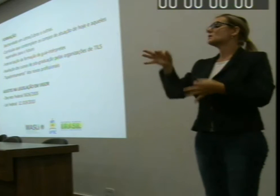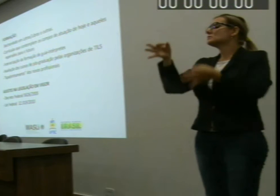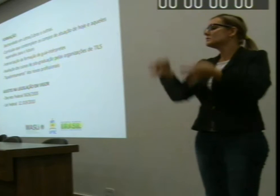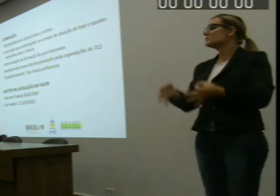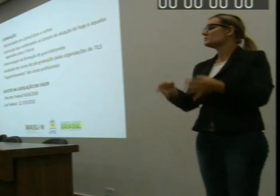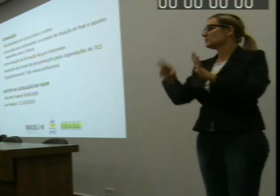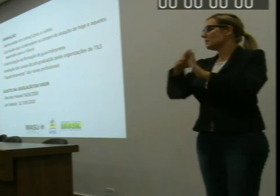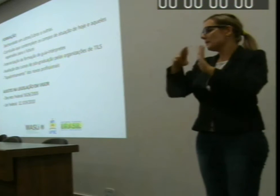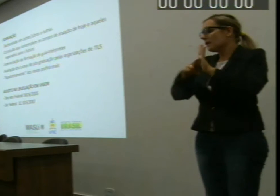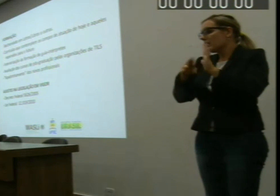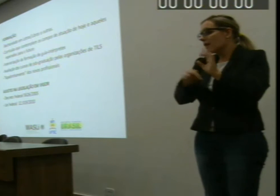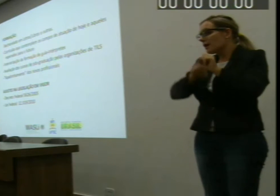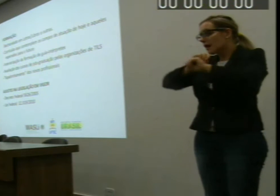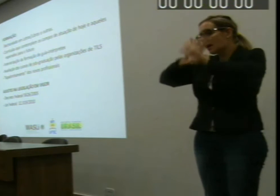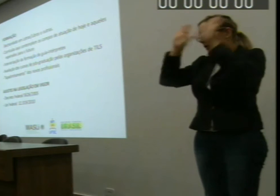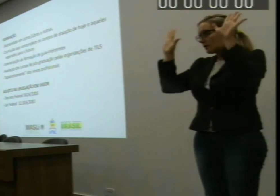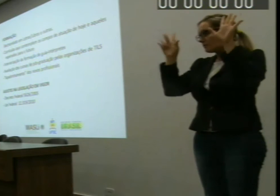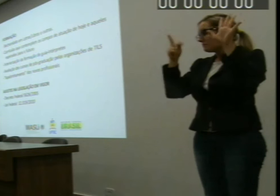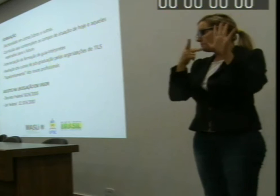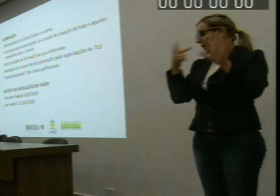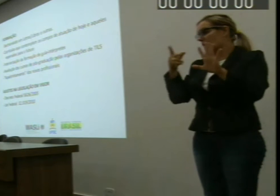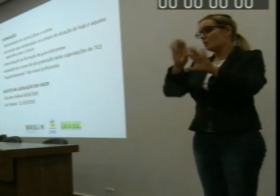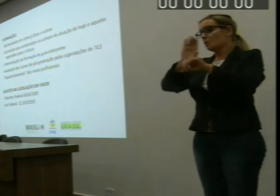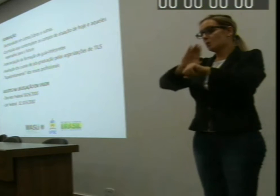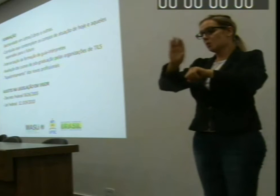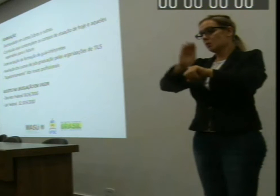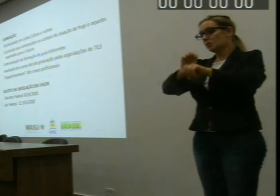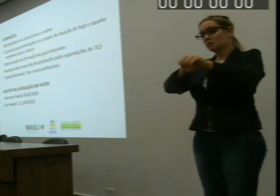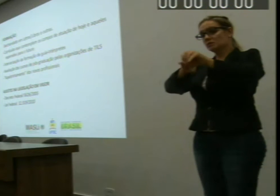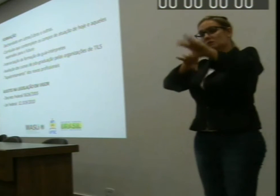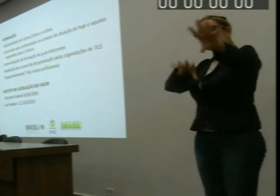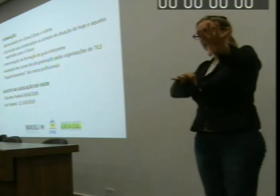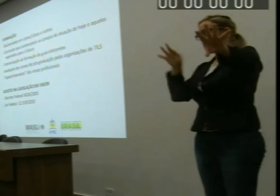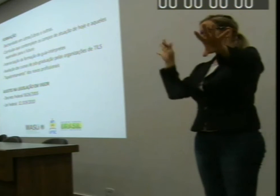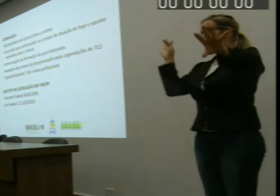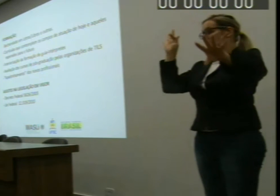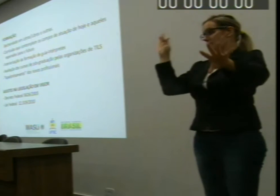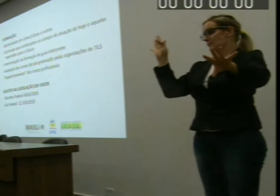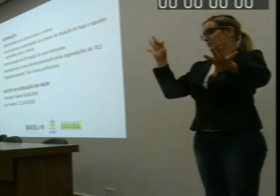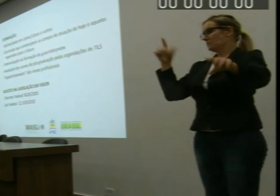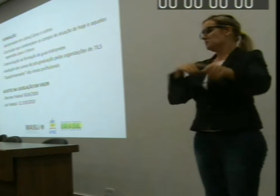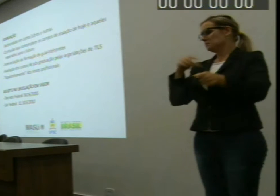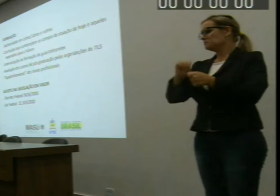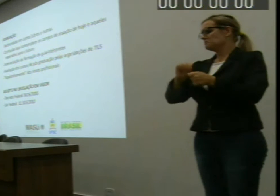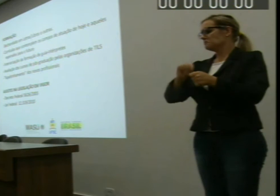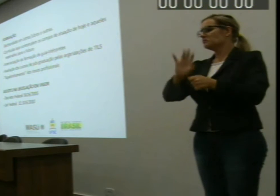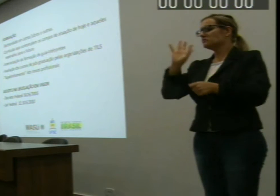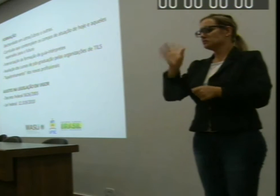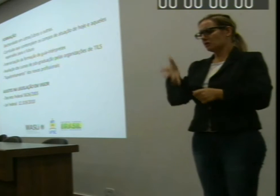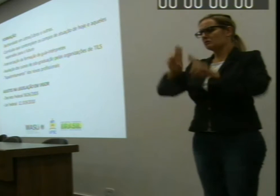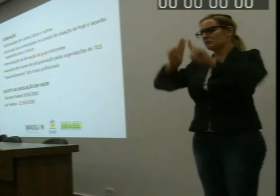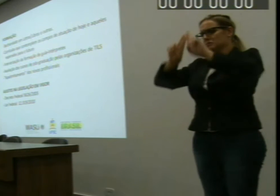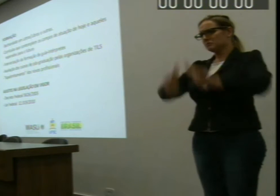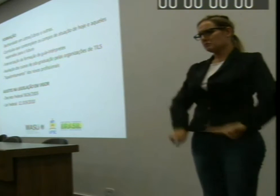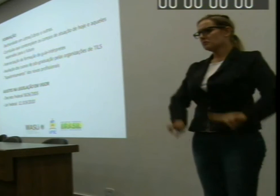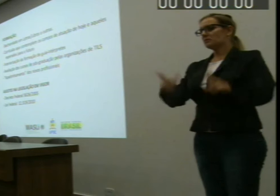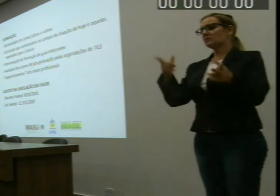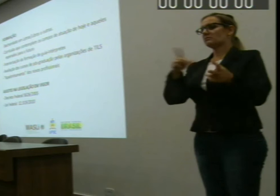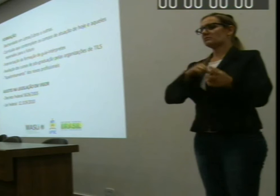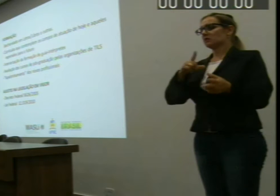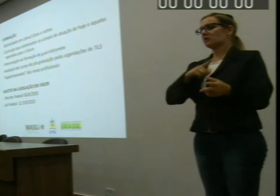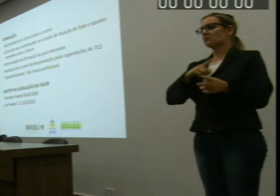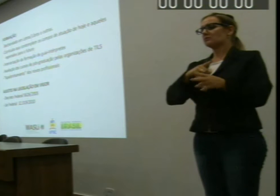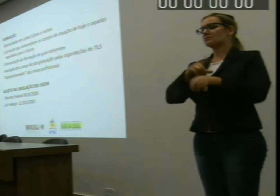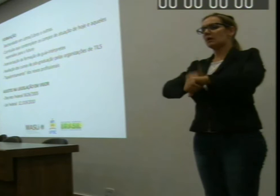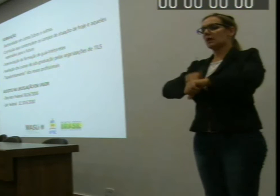que ser curso de extensão Universitária e eu já ministrei curso de extensão Universitária na UFSC que que tinha